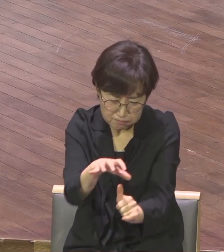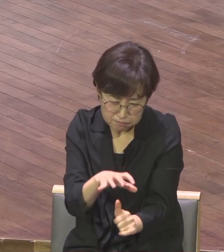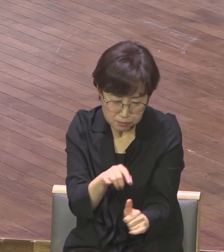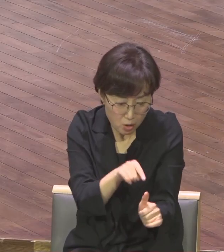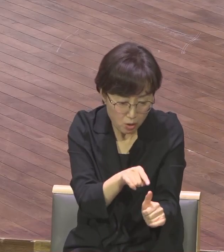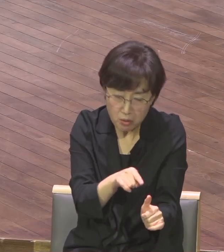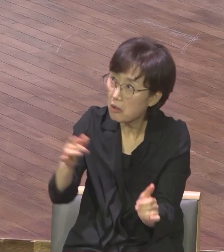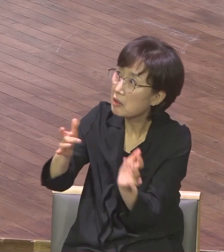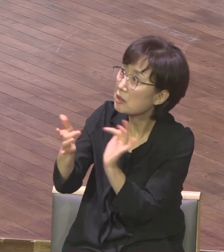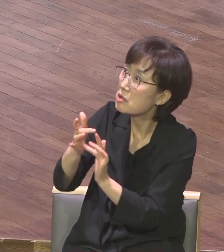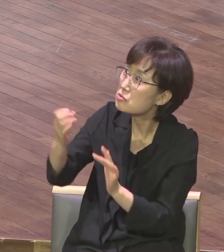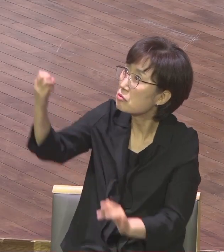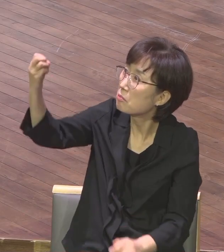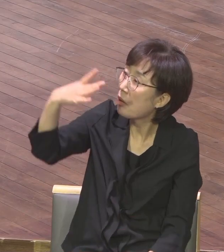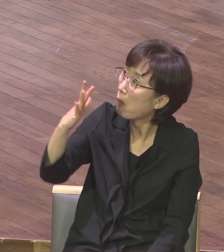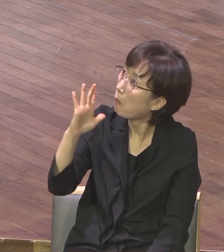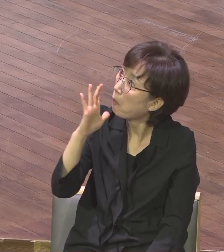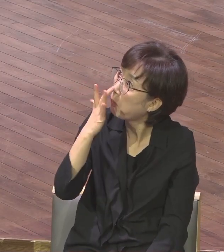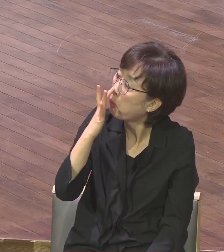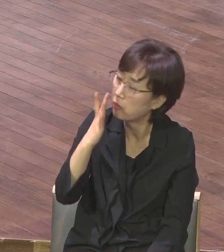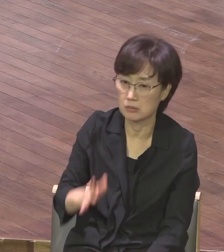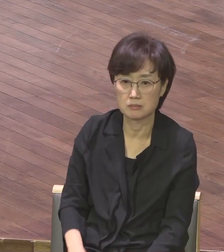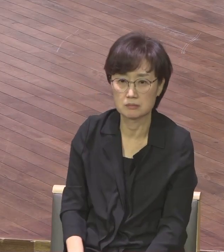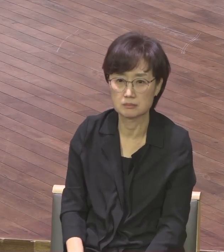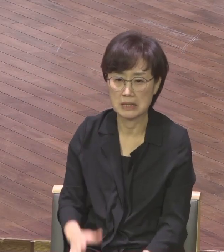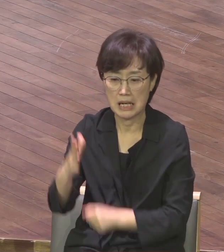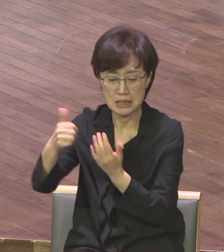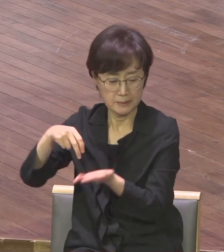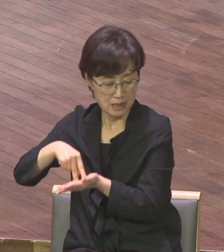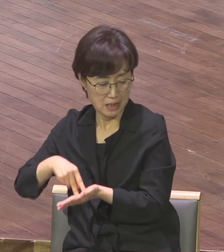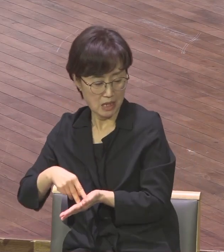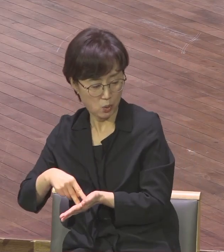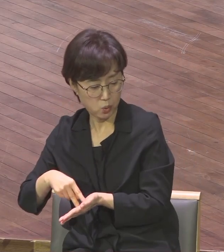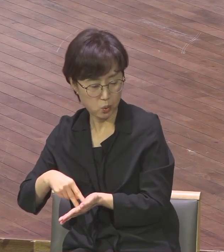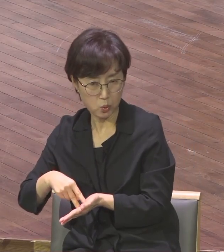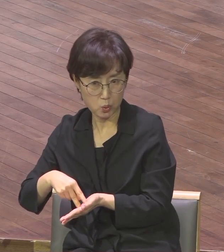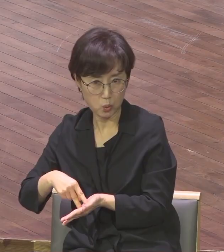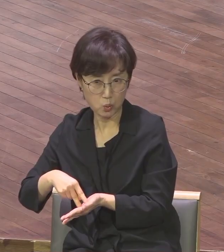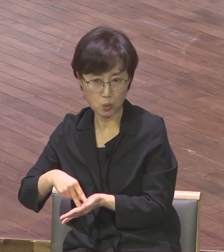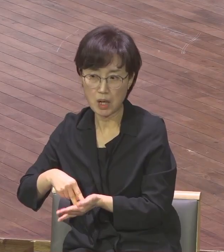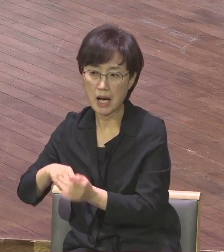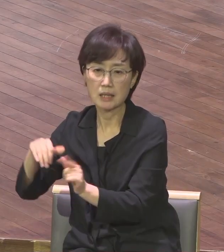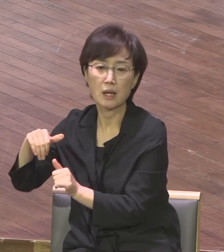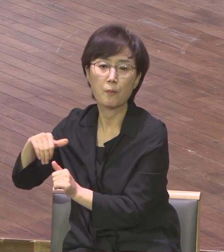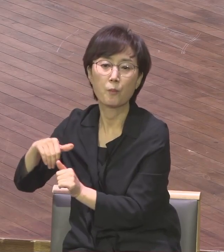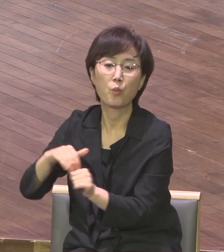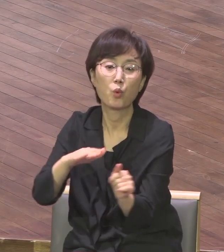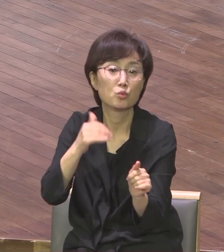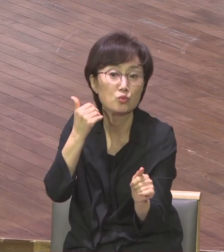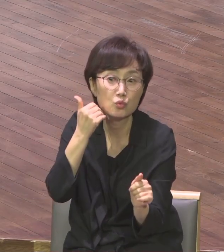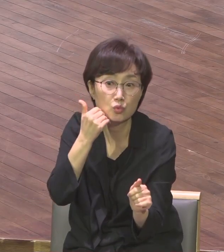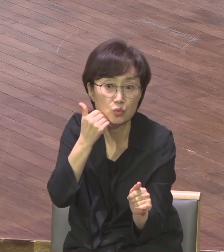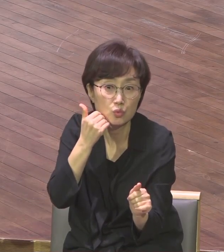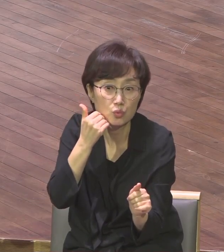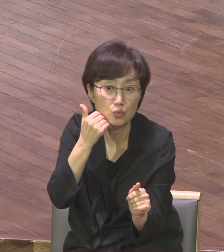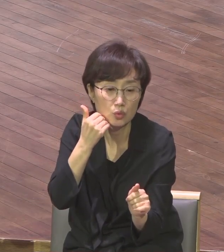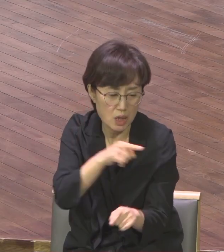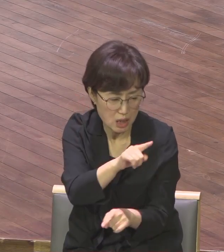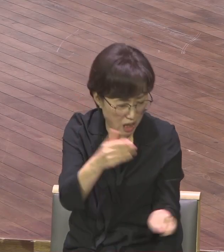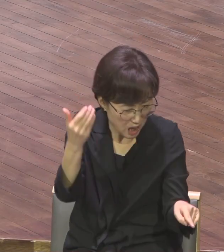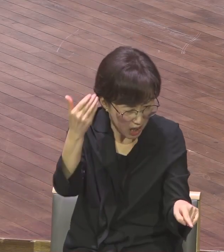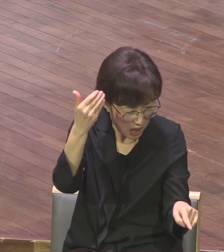못해. 그래서 하나님께서 이들을 깨우치기 위해서 한 사람을 예비하셨어요. 못